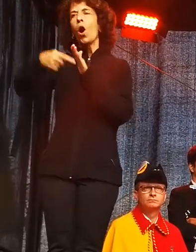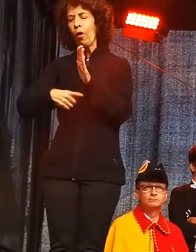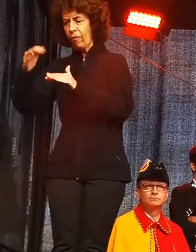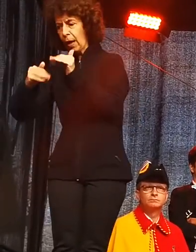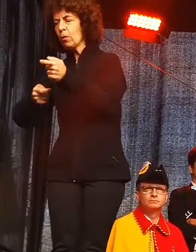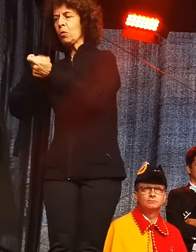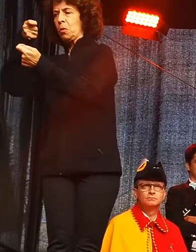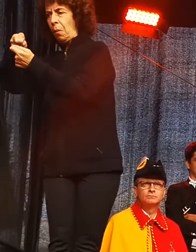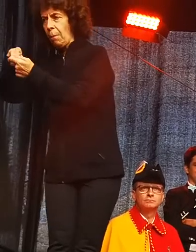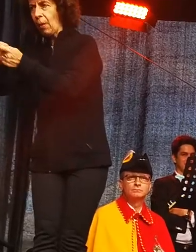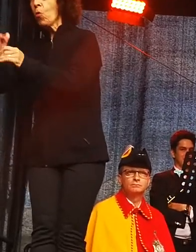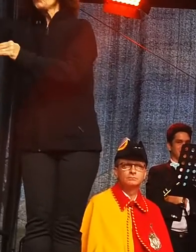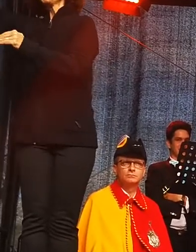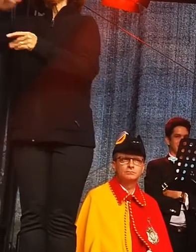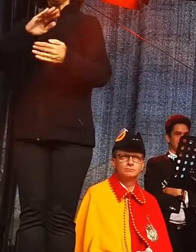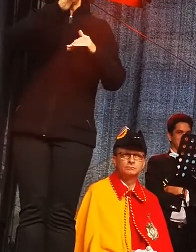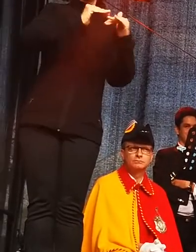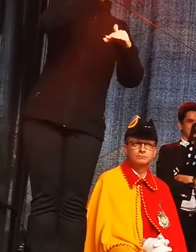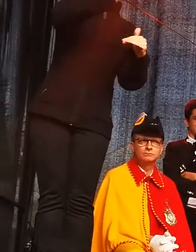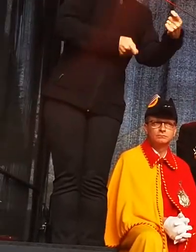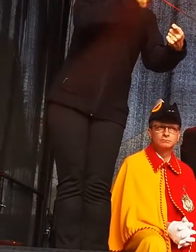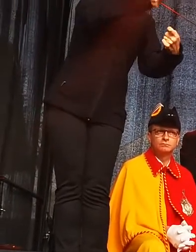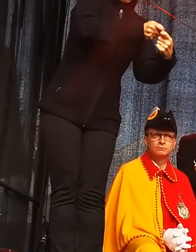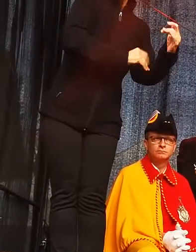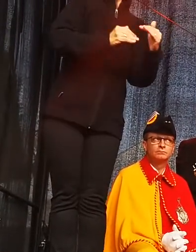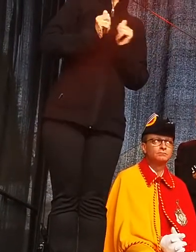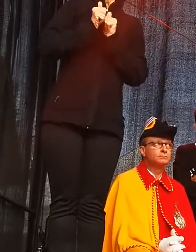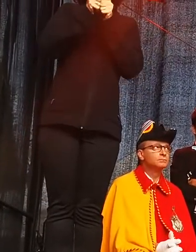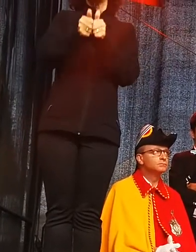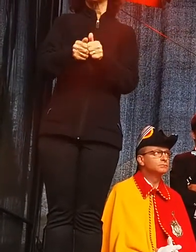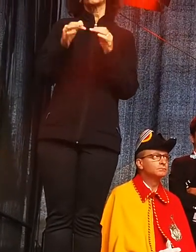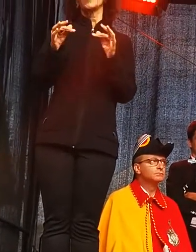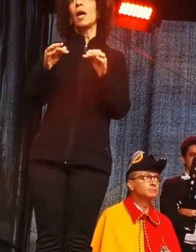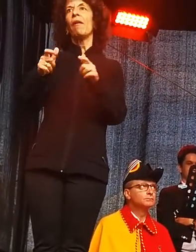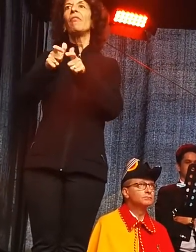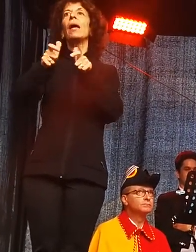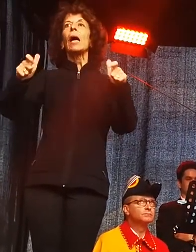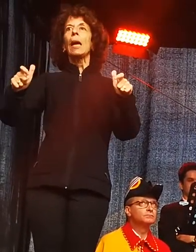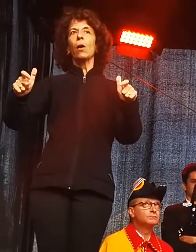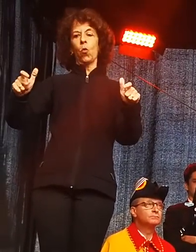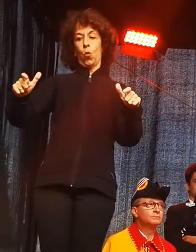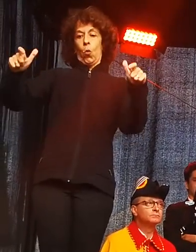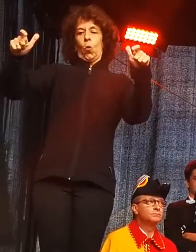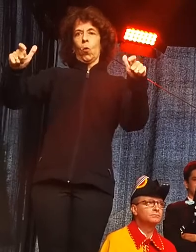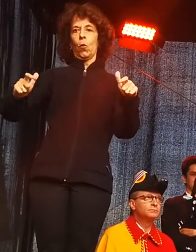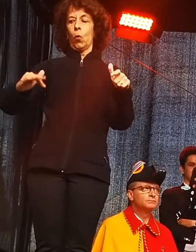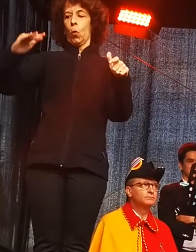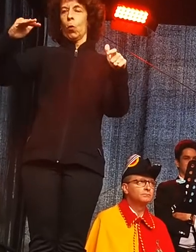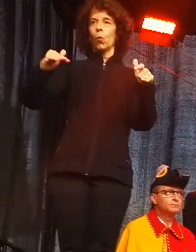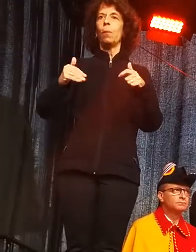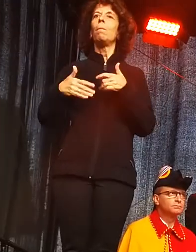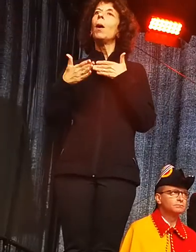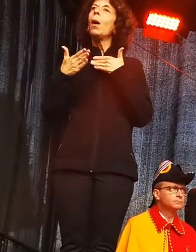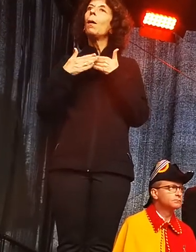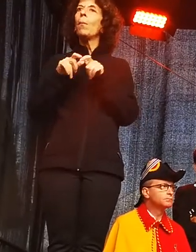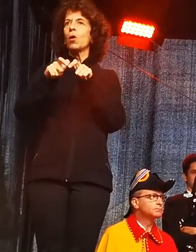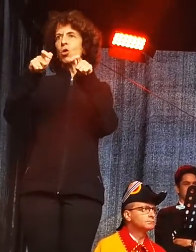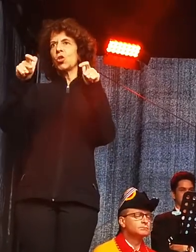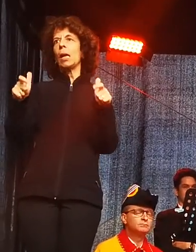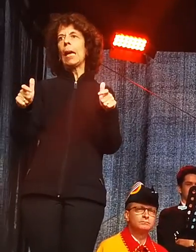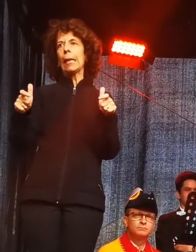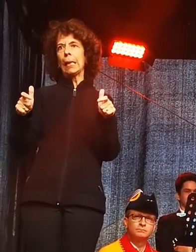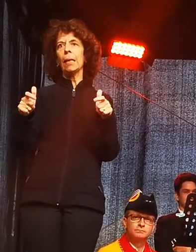reconstruire leur maison sur pilotis en tenant compte de ces variations du lac. Le choix du bord du lac,